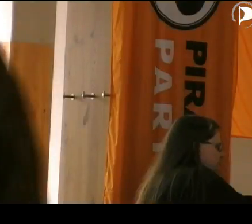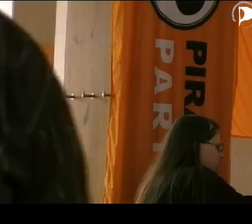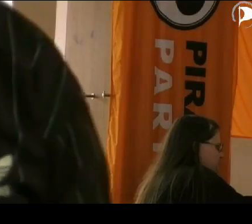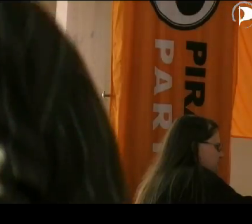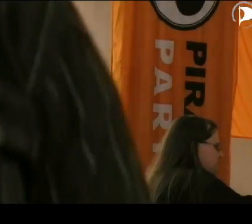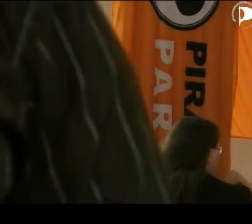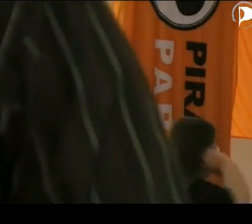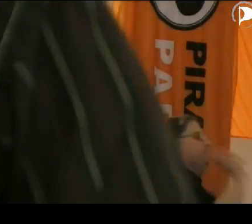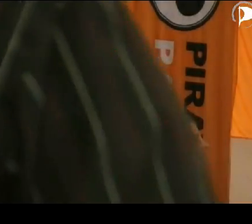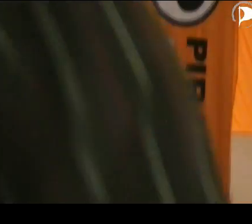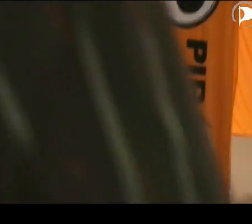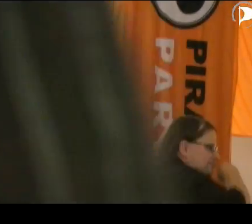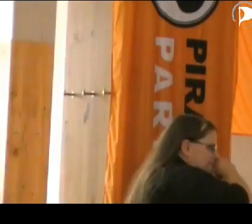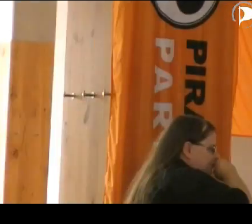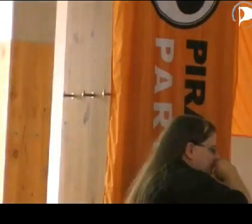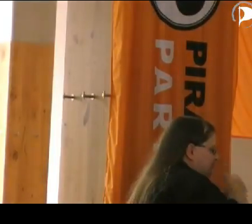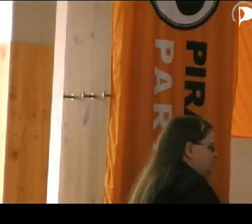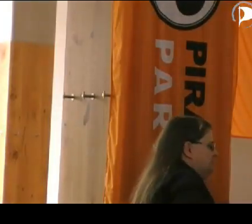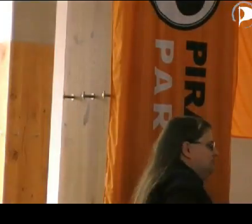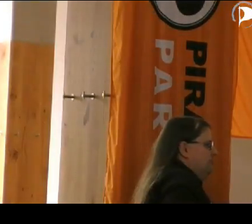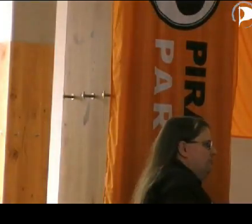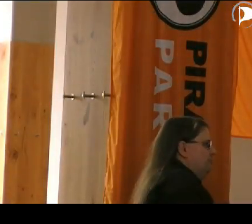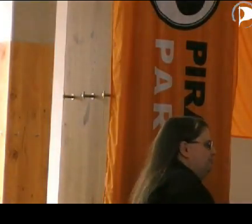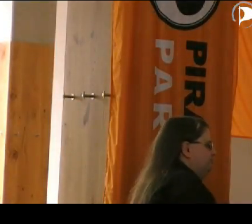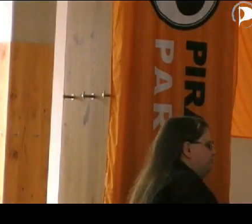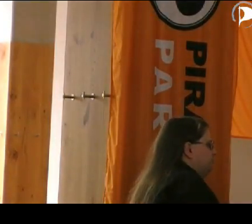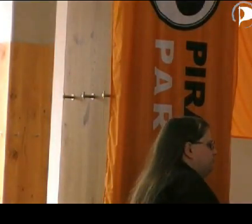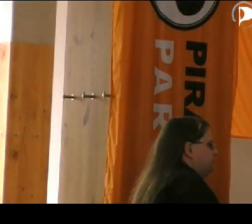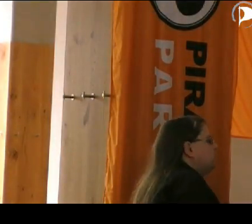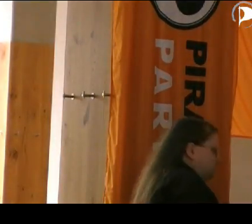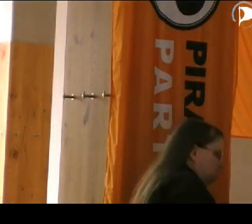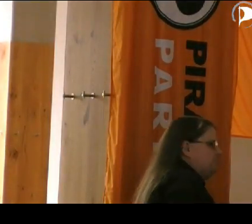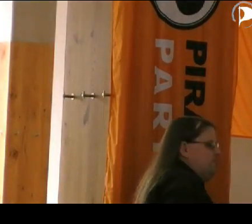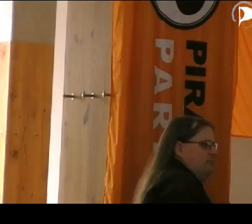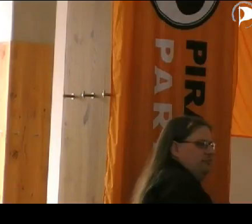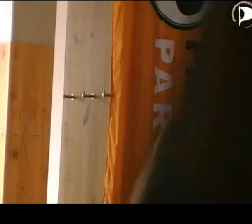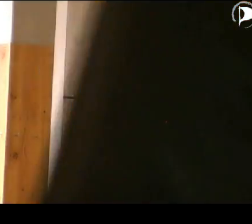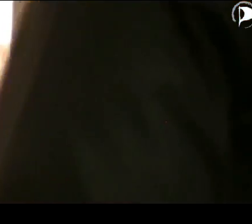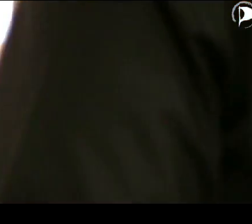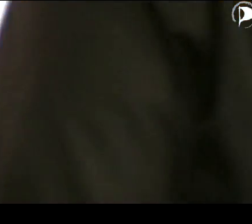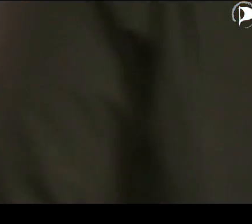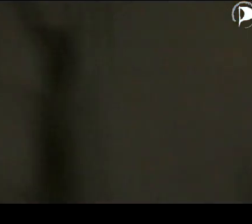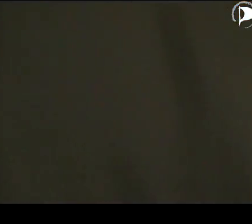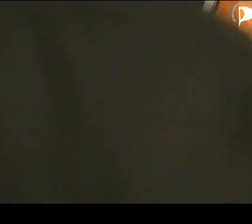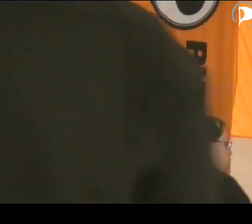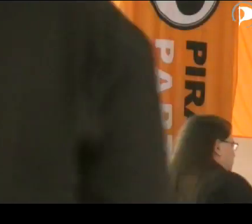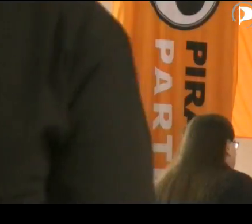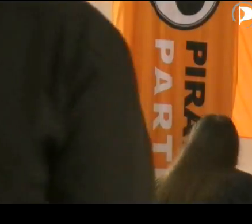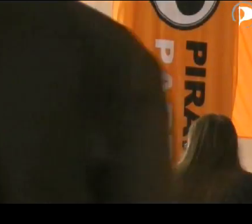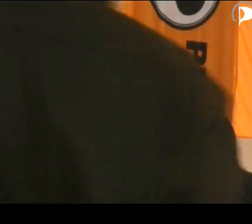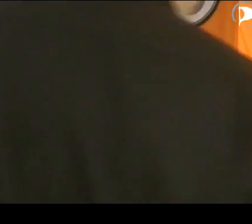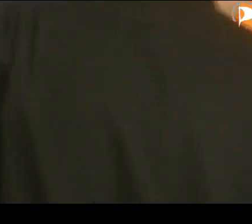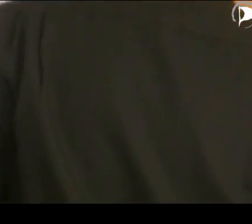ja wurzeln formal besser wenn wir uns gehalten habe ich wie es noch darum verkürzen die steckdosen einfach weiter